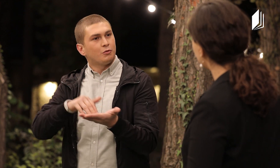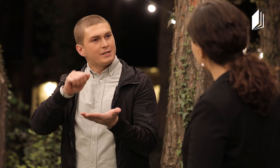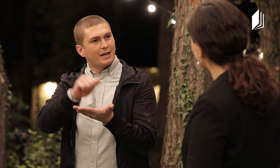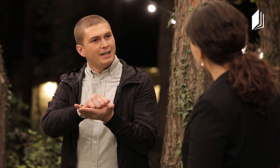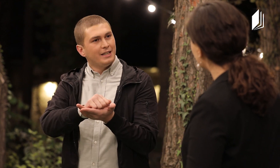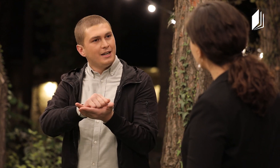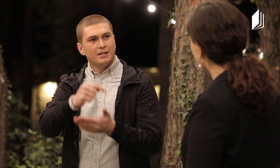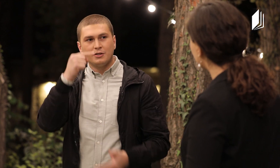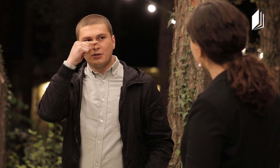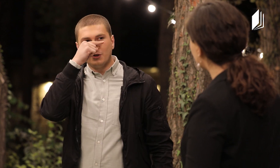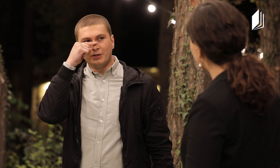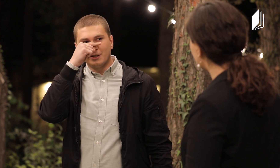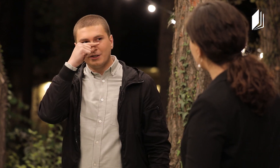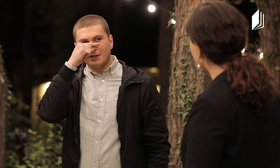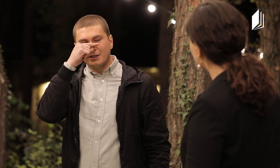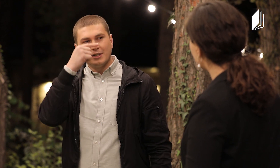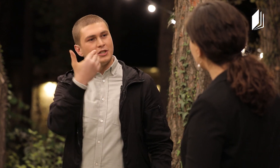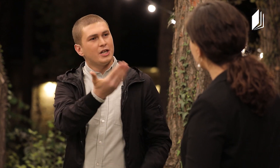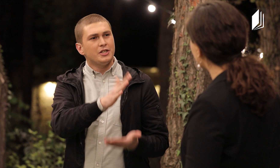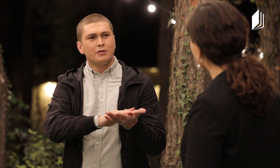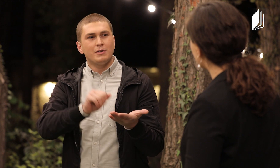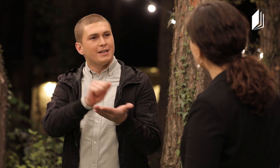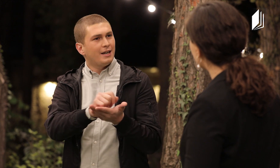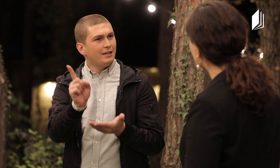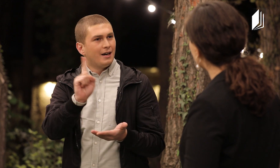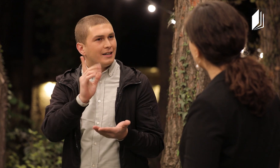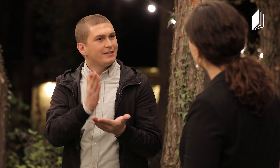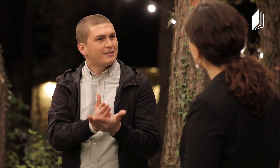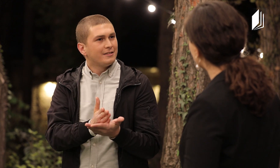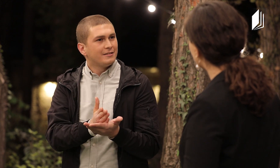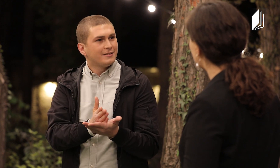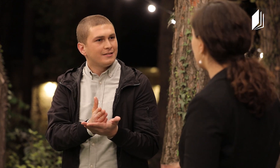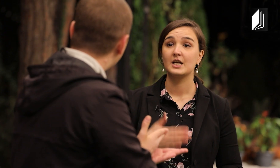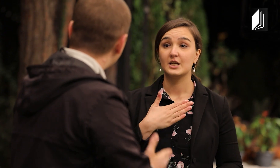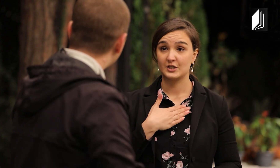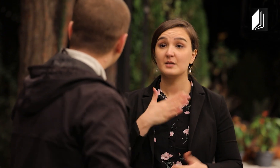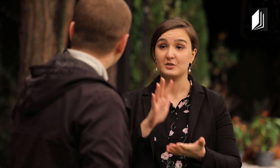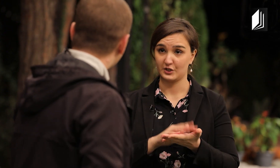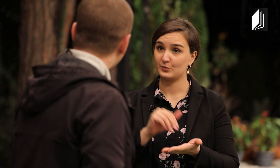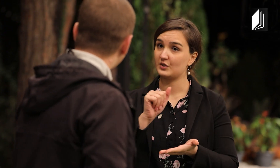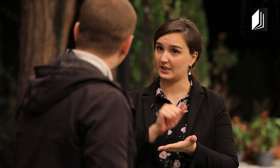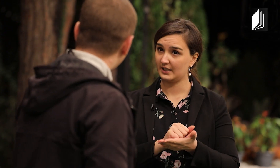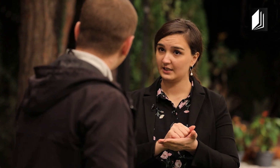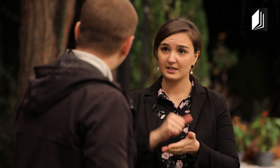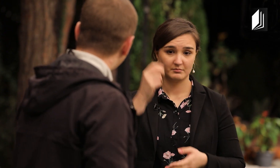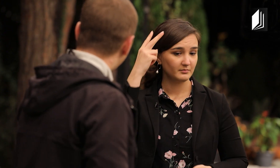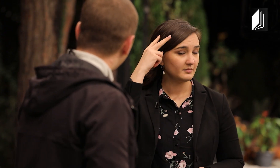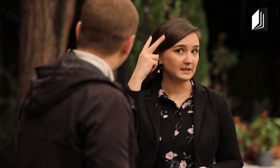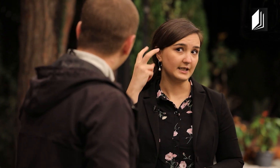ჟესტური სახელია ჯონ. შენი ჟესტური სახელი რა არის? ჩემი ჟესტური სახელია ლეკე.